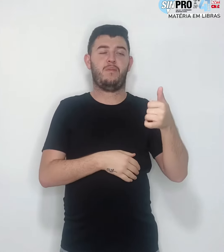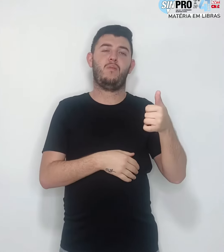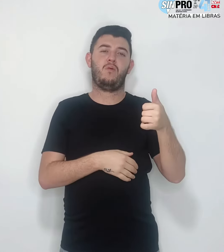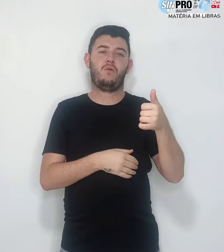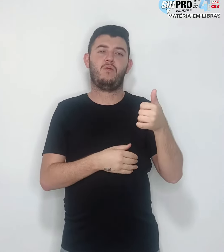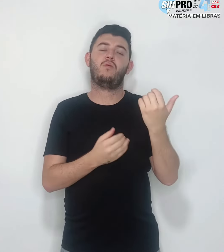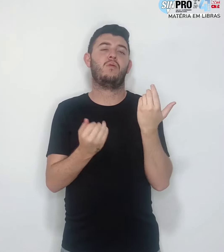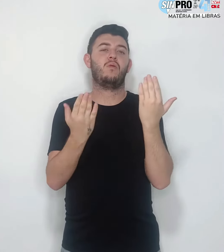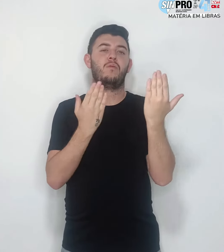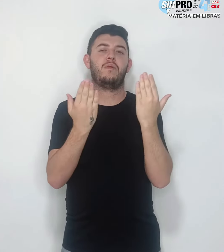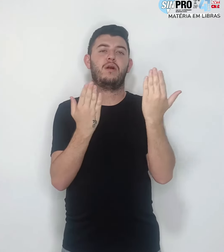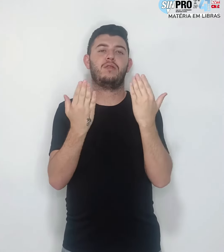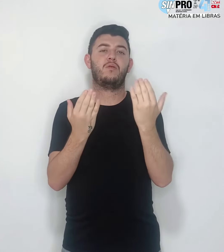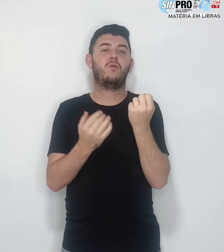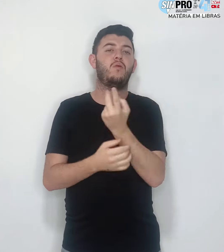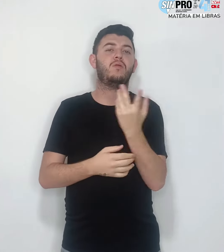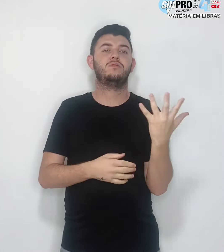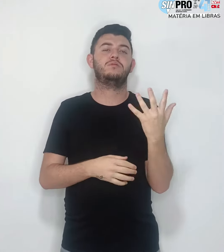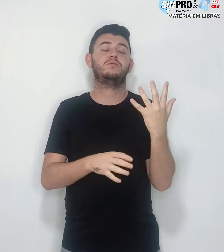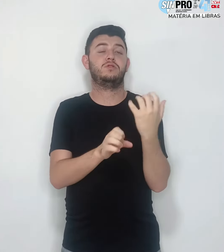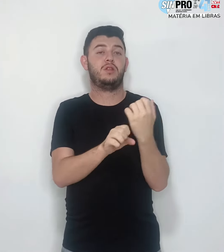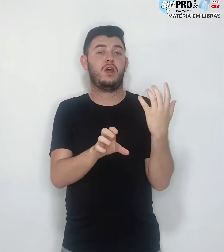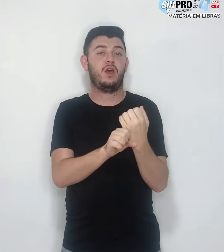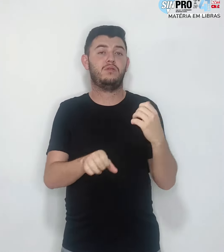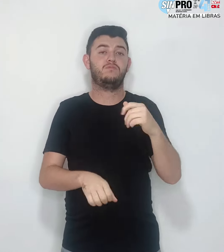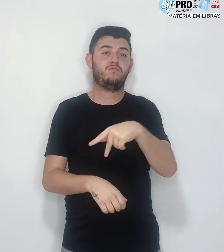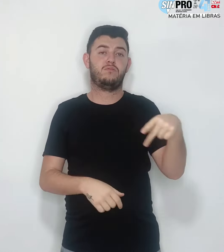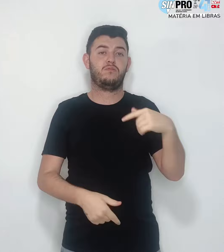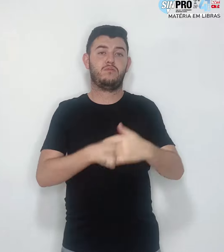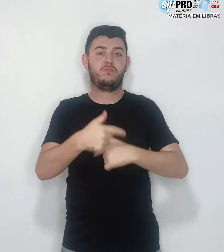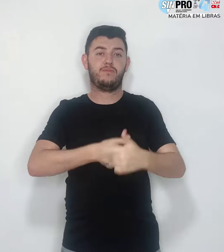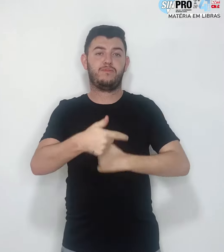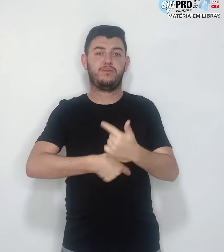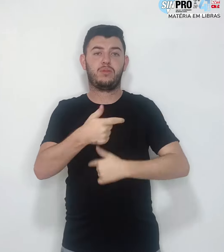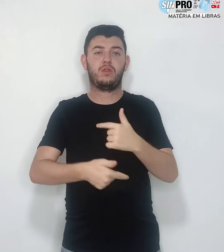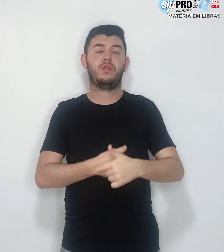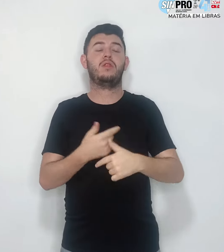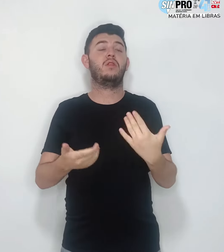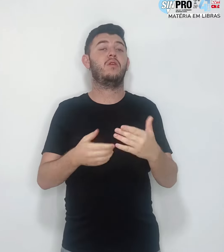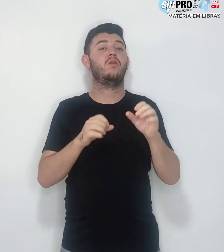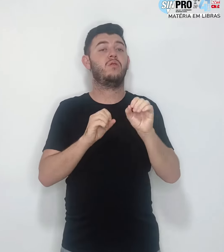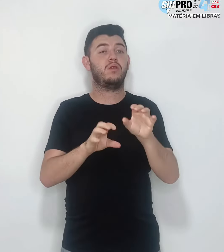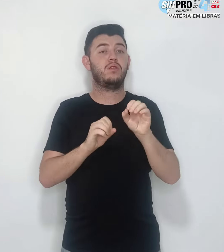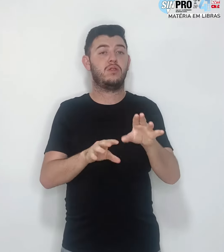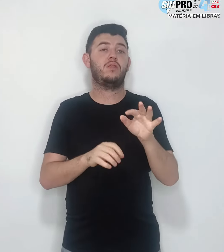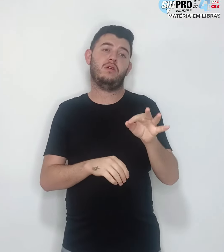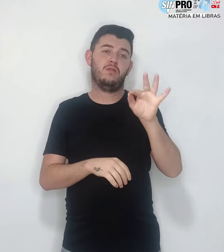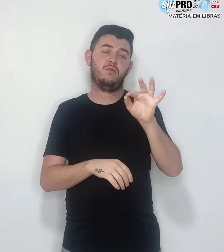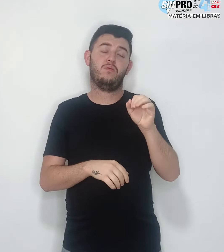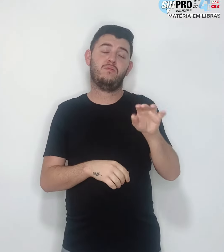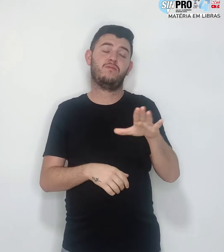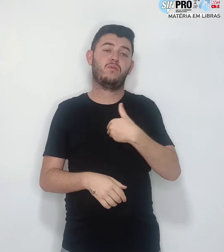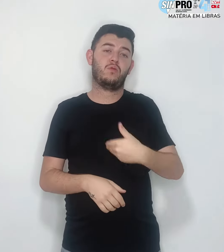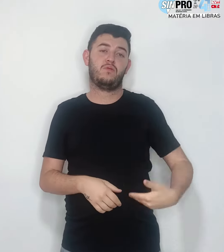de quadro da rede pública de ensino do Distrito Federal. A volta às aulas